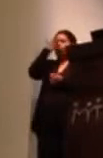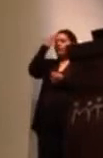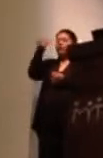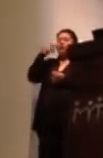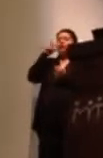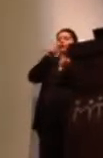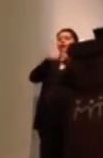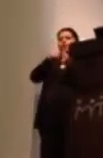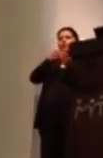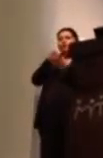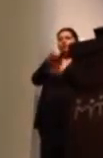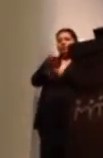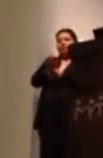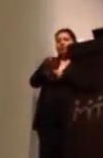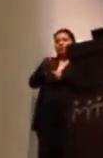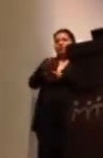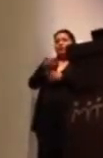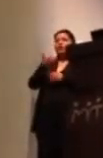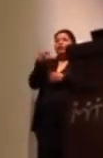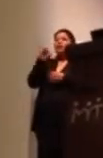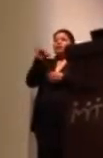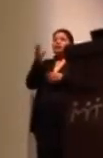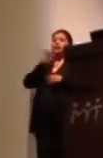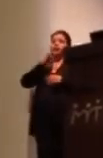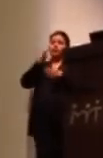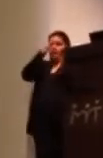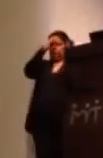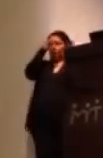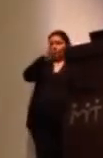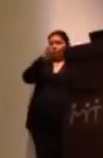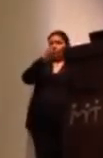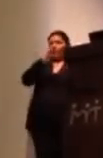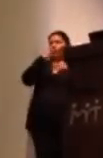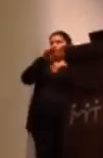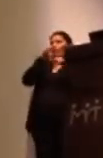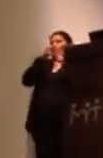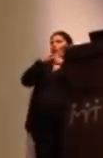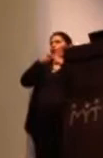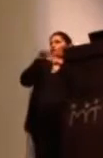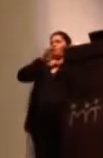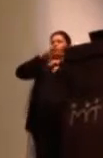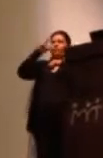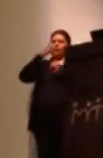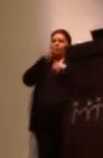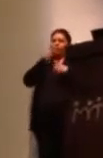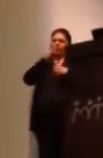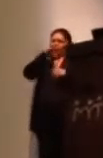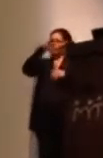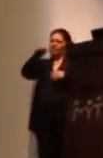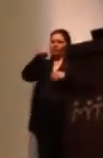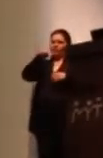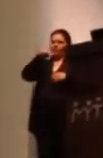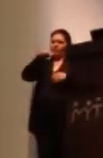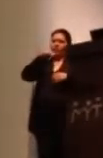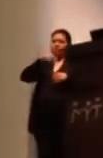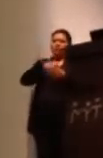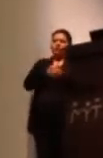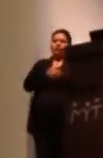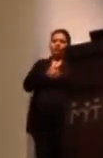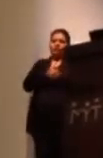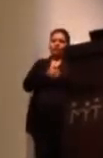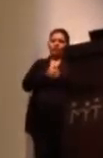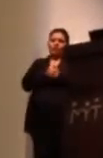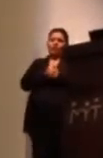sacamos que si ponemos límites a los niños los traumamos y vamos en contra de su autoestima. Y